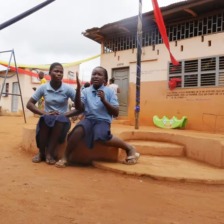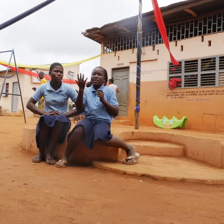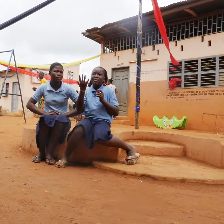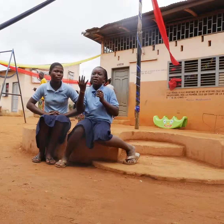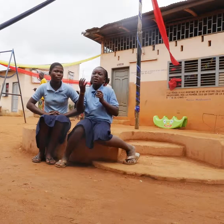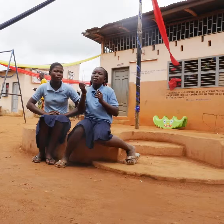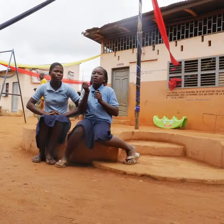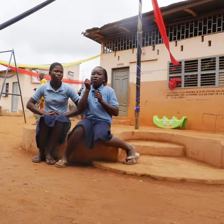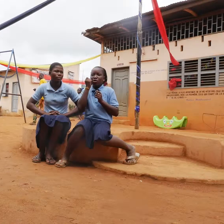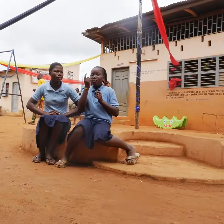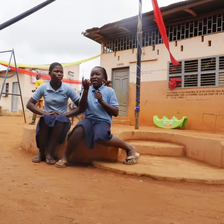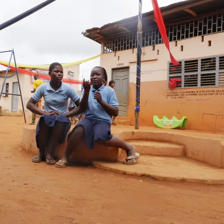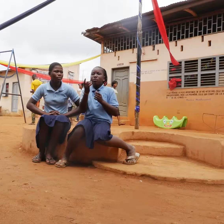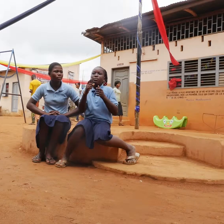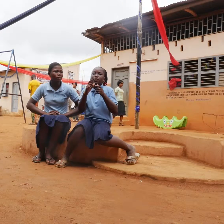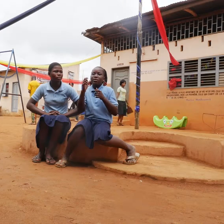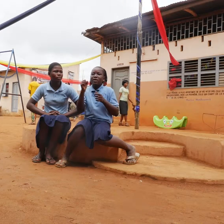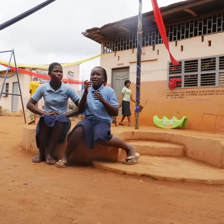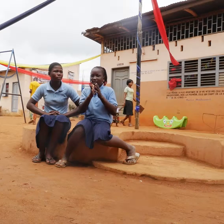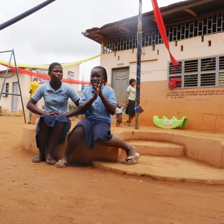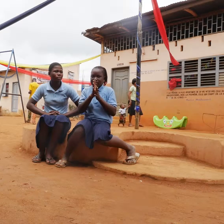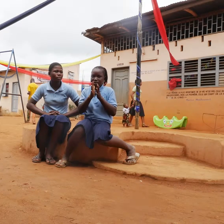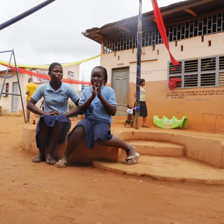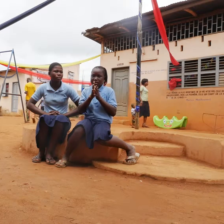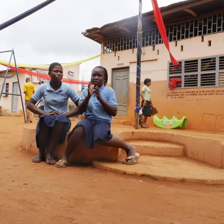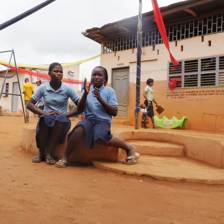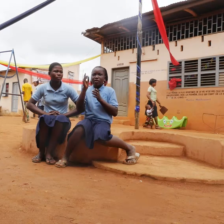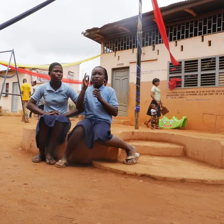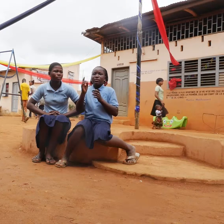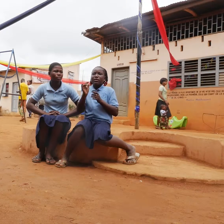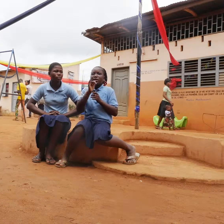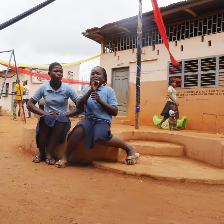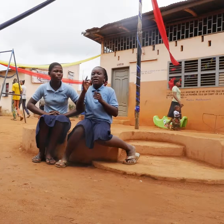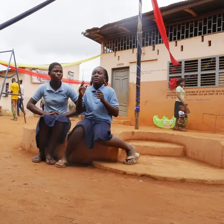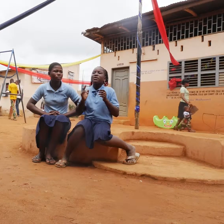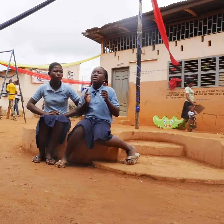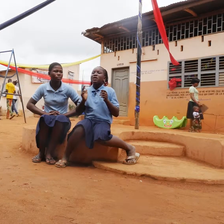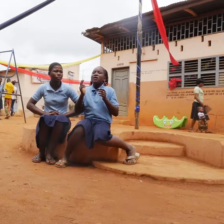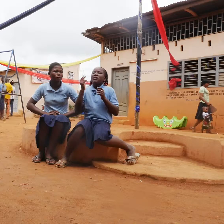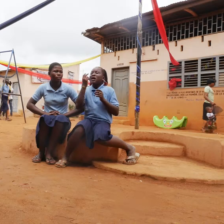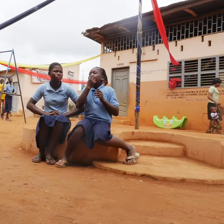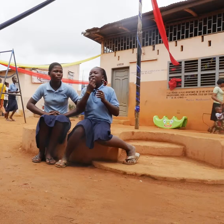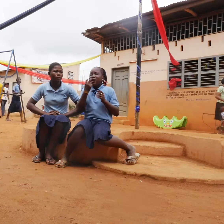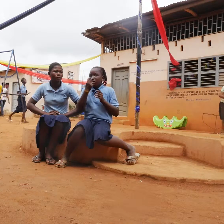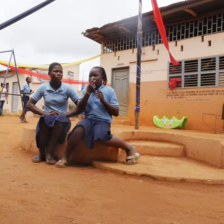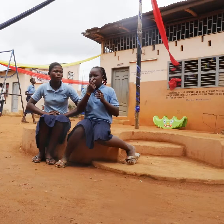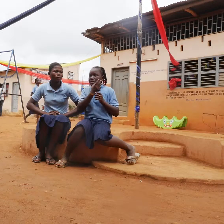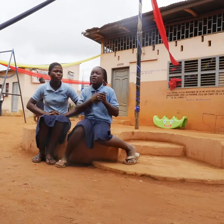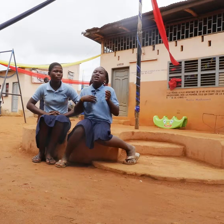5e comprennent un peu les signes. Donc, en parlant,